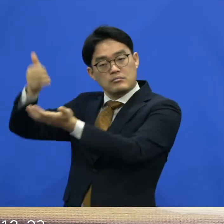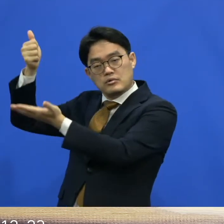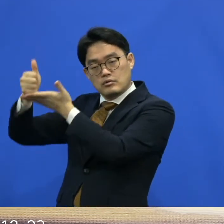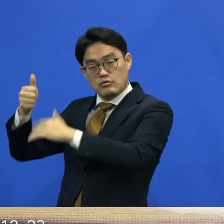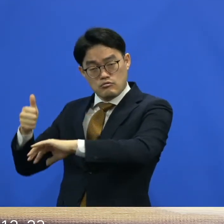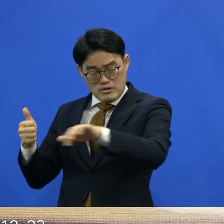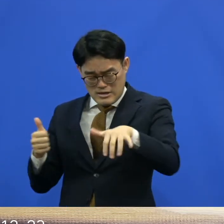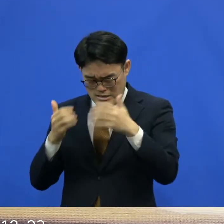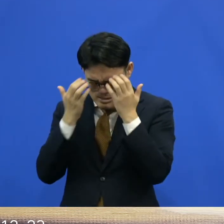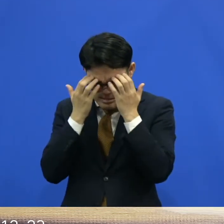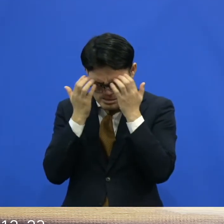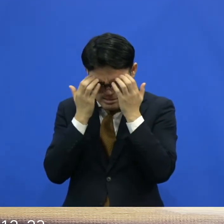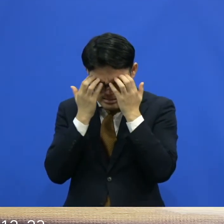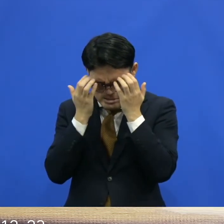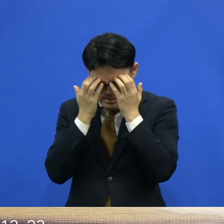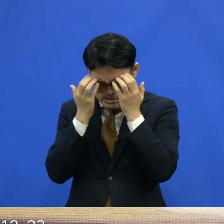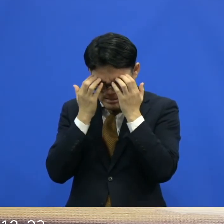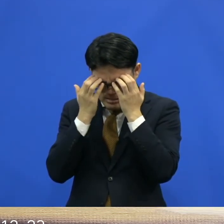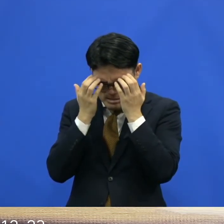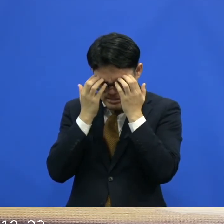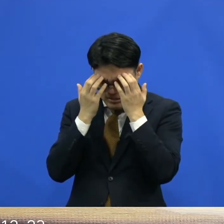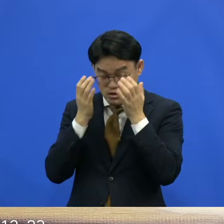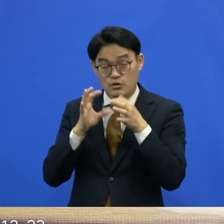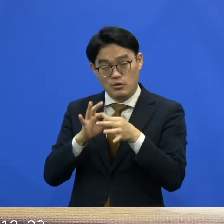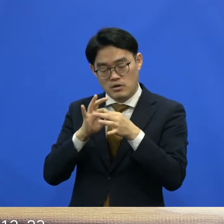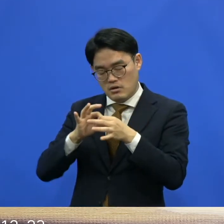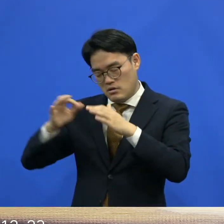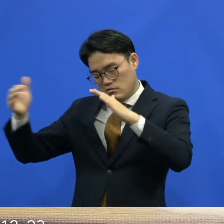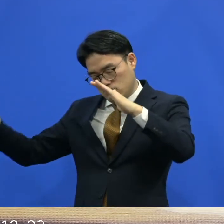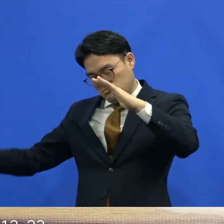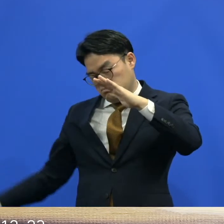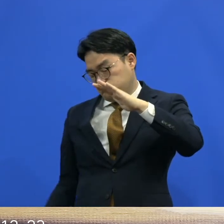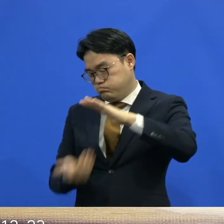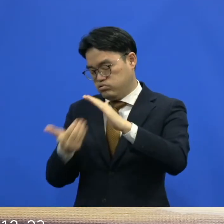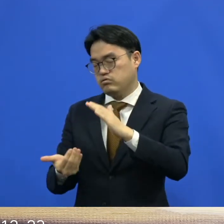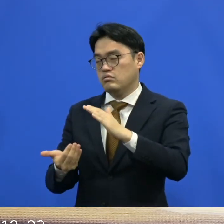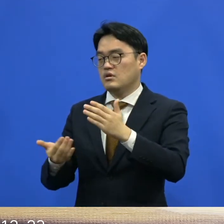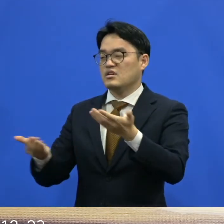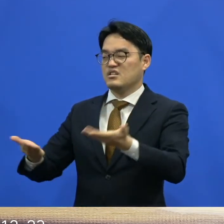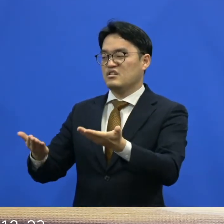고통 속에서만이 하실 일이 분명히 있기 때문에,